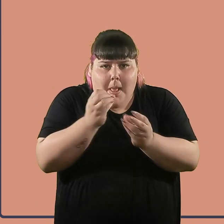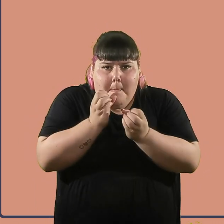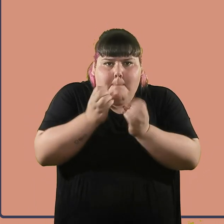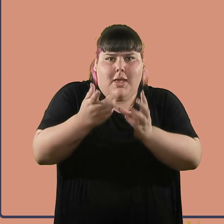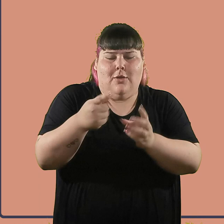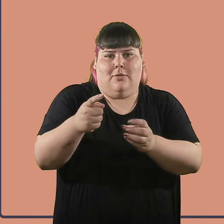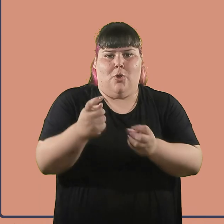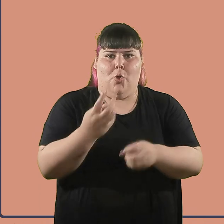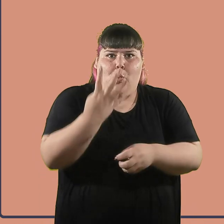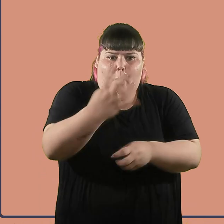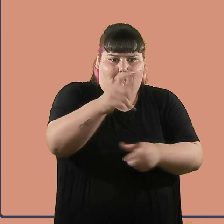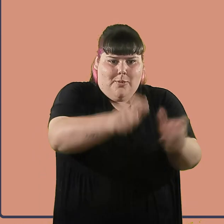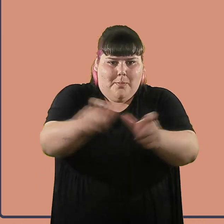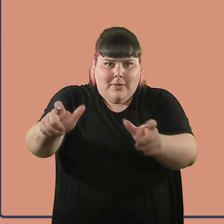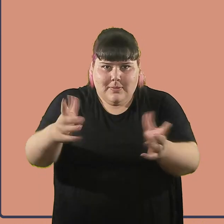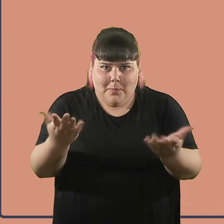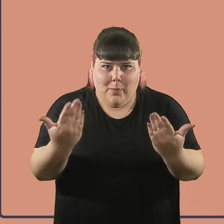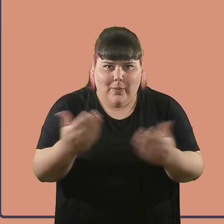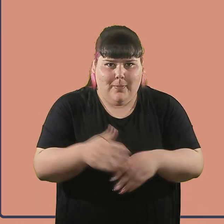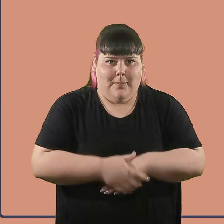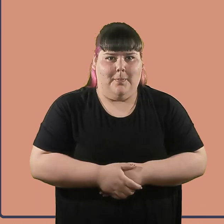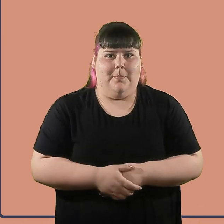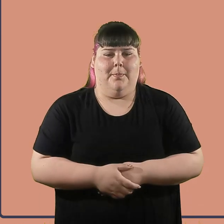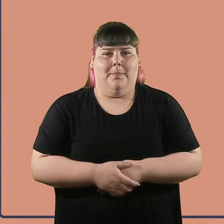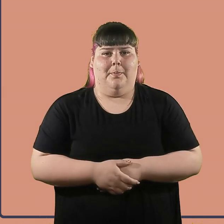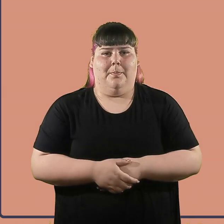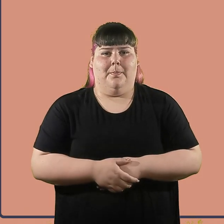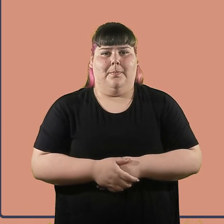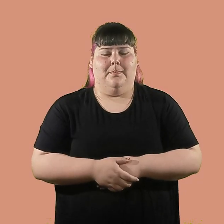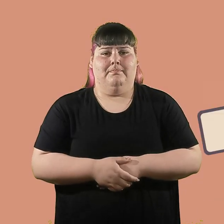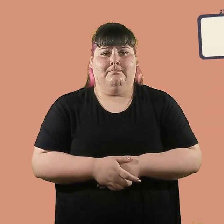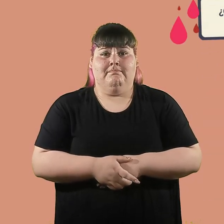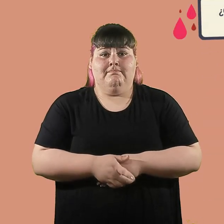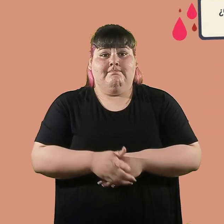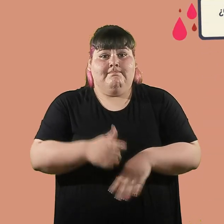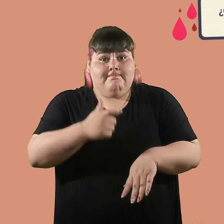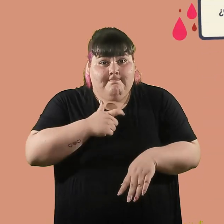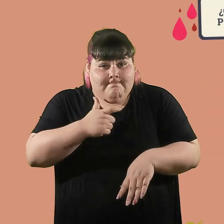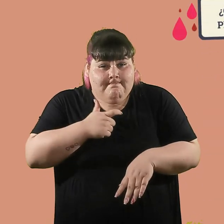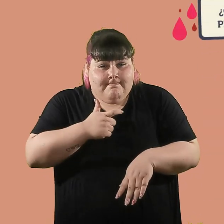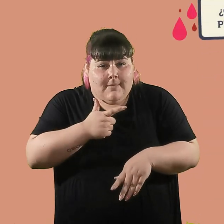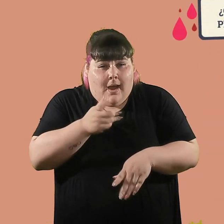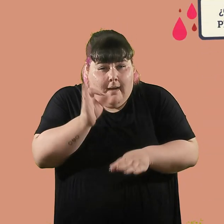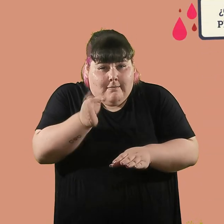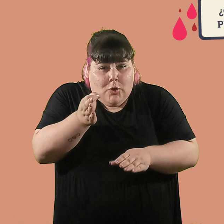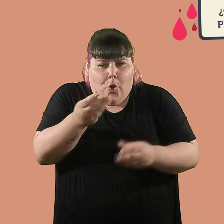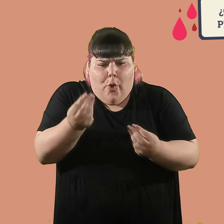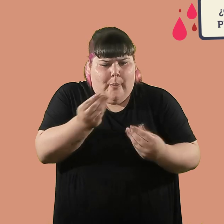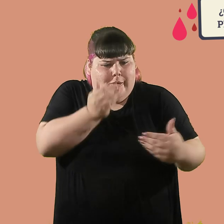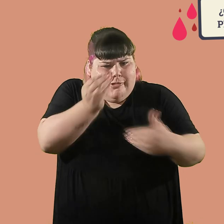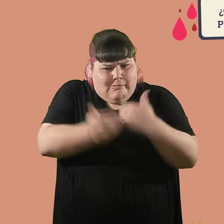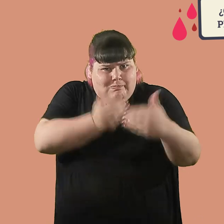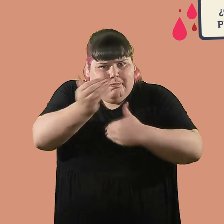de hasta 4 personas. ¿Quieres saber un poco sobre el proceso de donación de sangre?